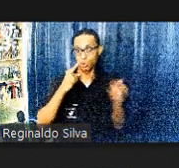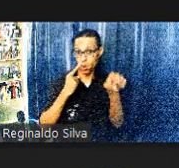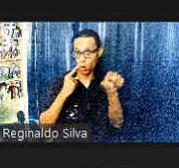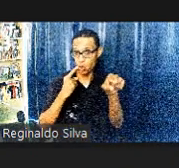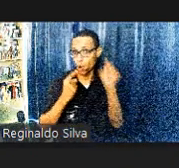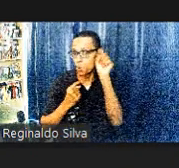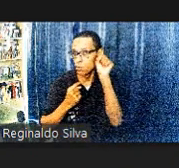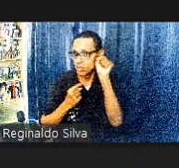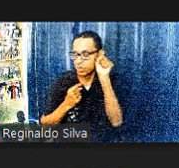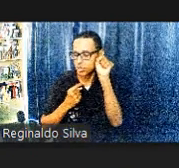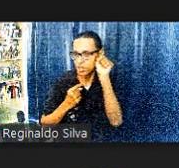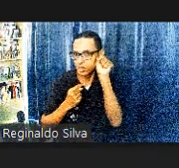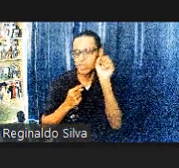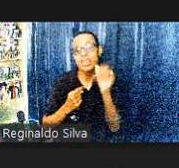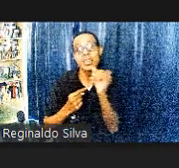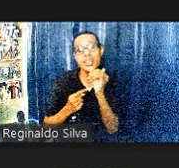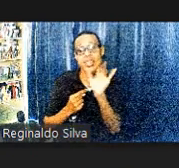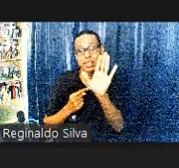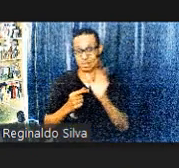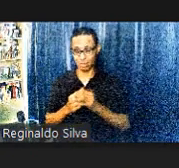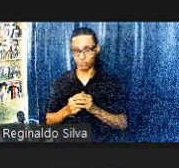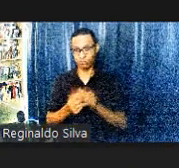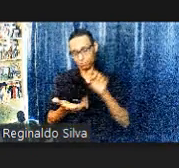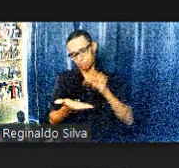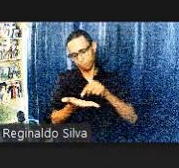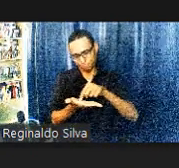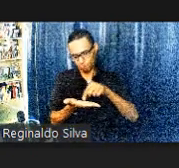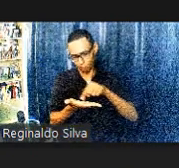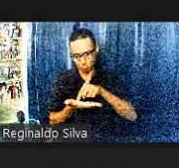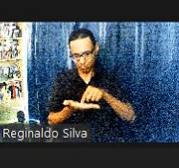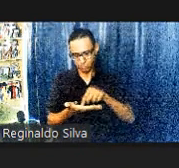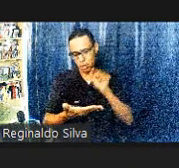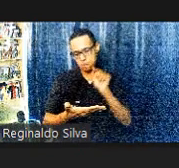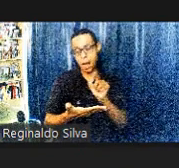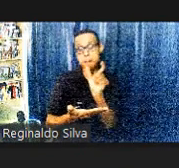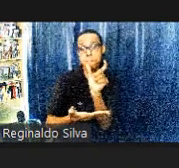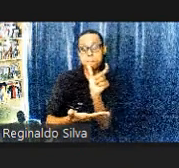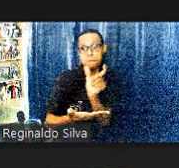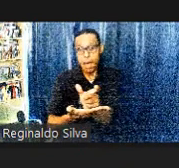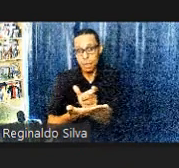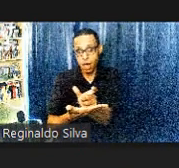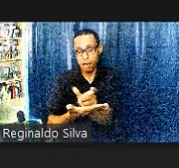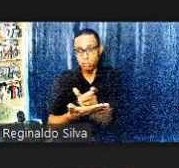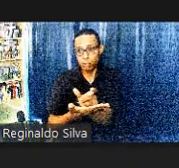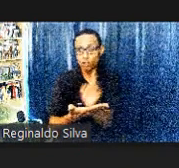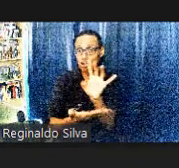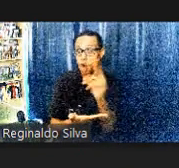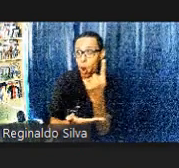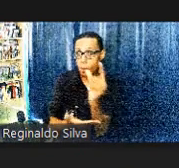fazer um sinal e a gente não sabe esse sinal, um sinal de uma palavra isolada.